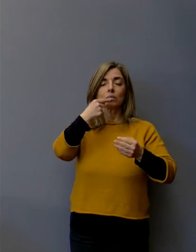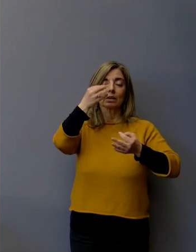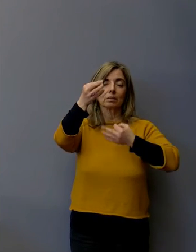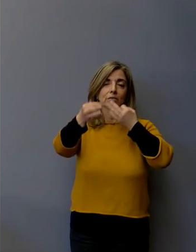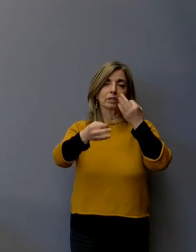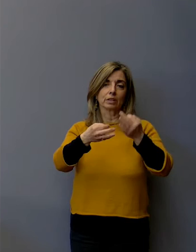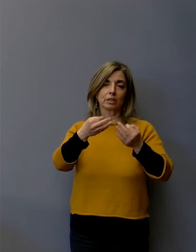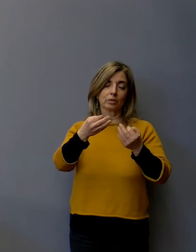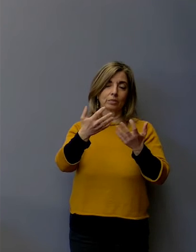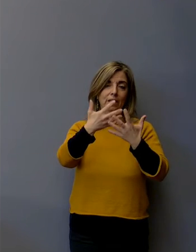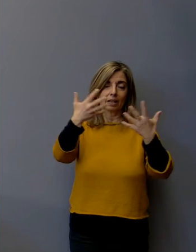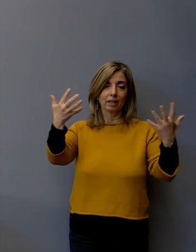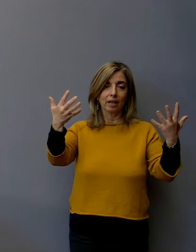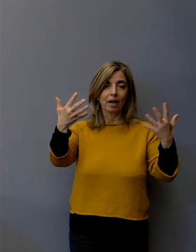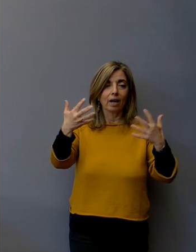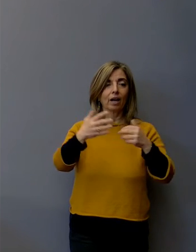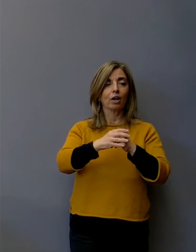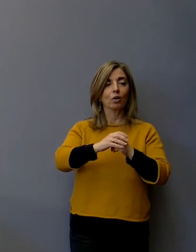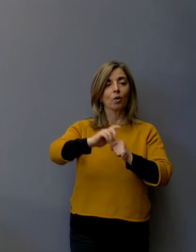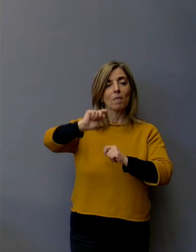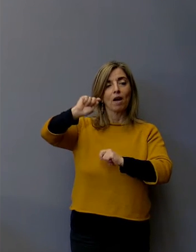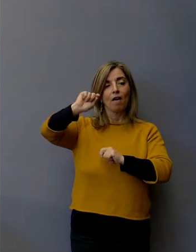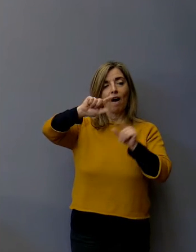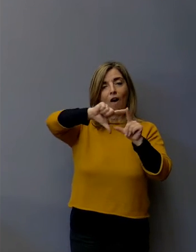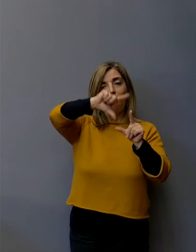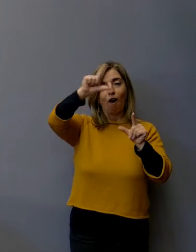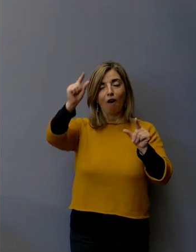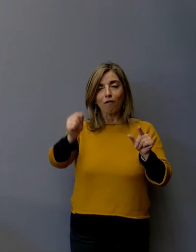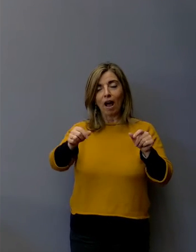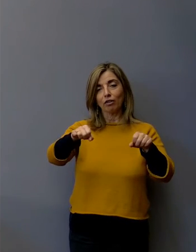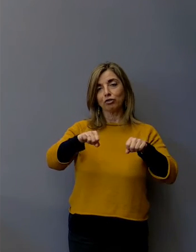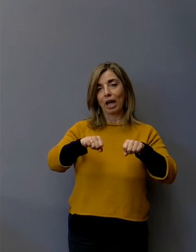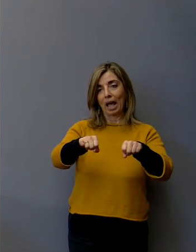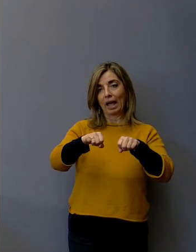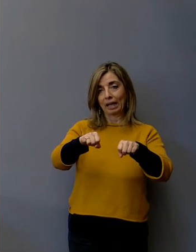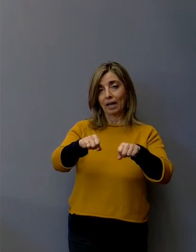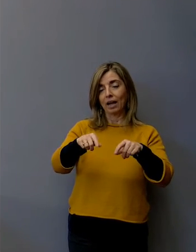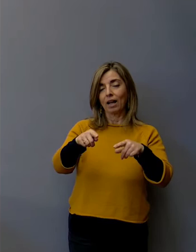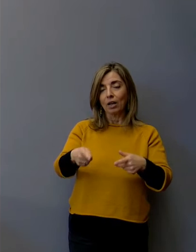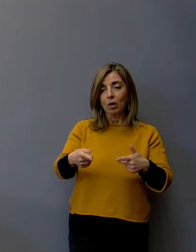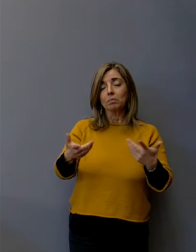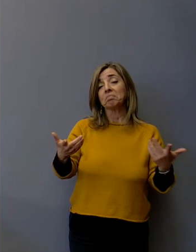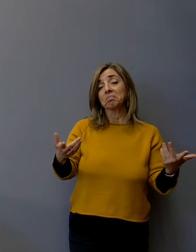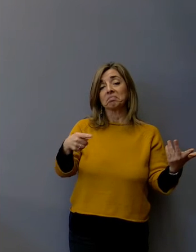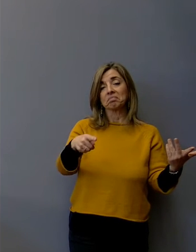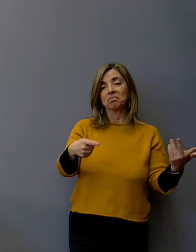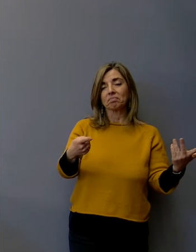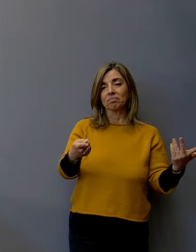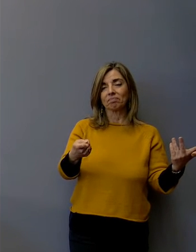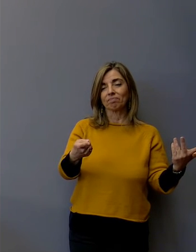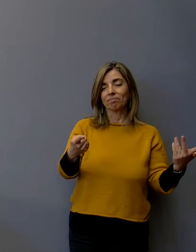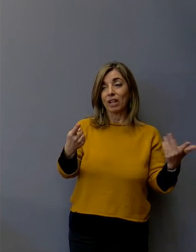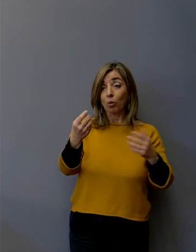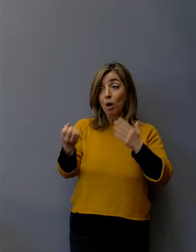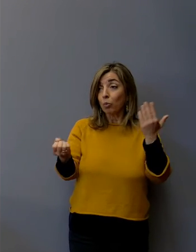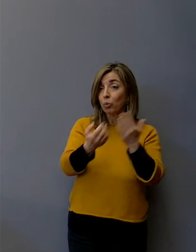consiglio comunale ma anche in commissione quali concorrenti scomodi pare top e queste ultime